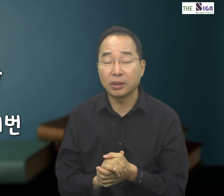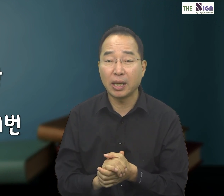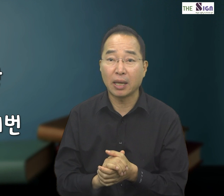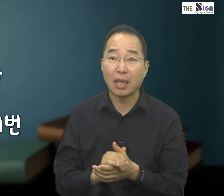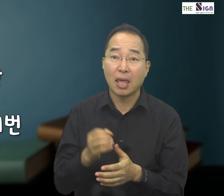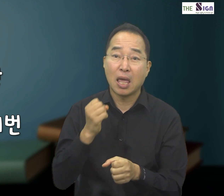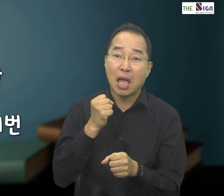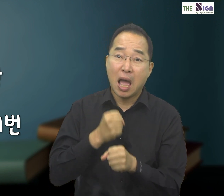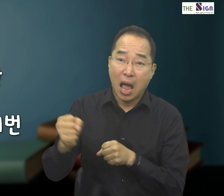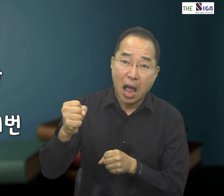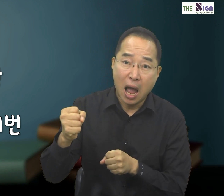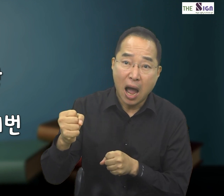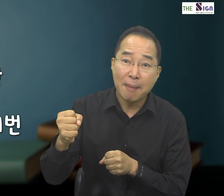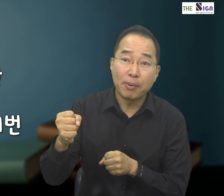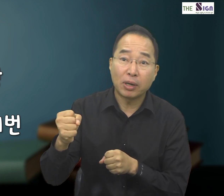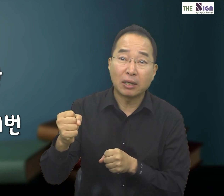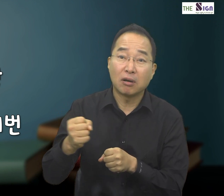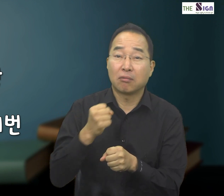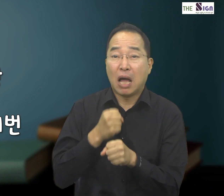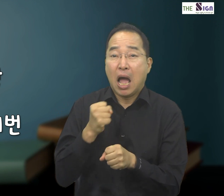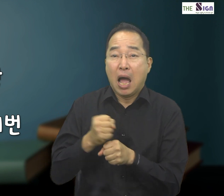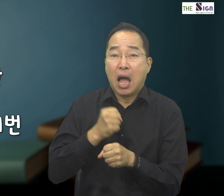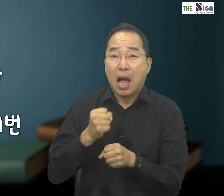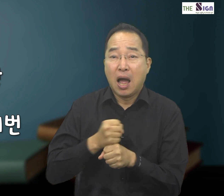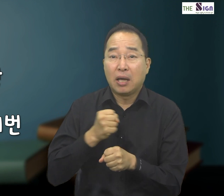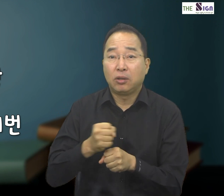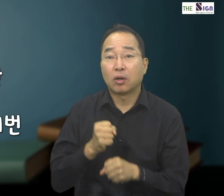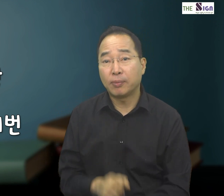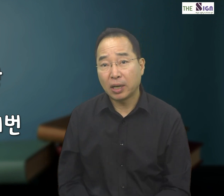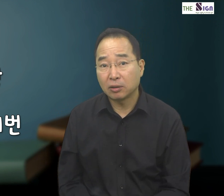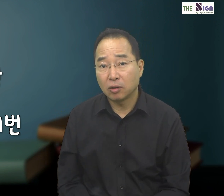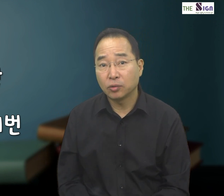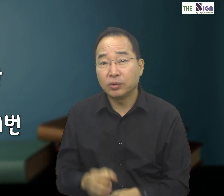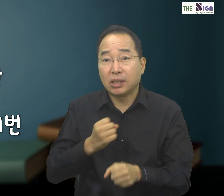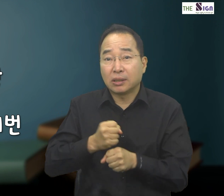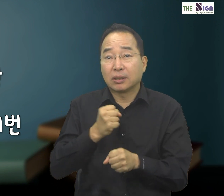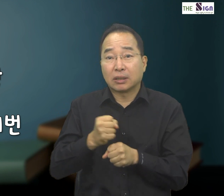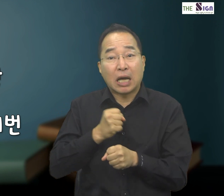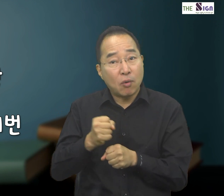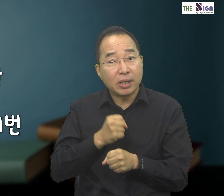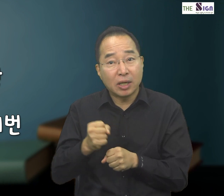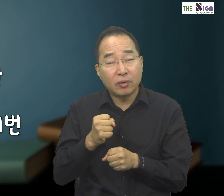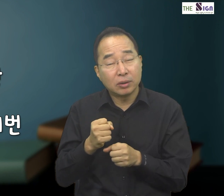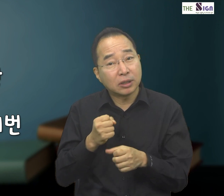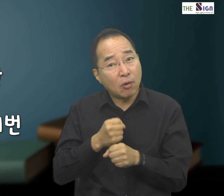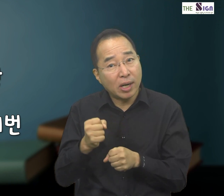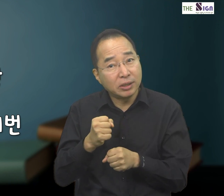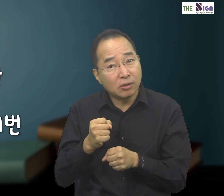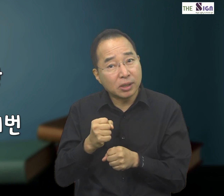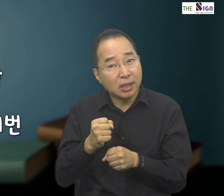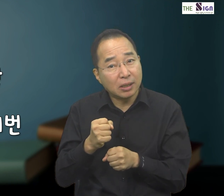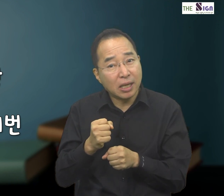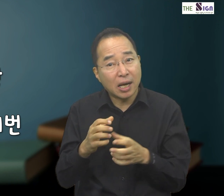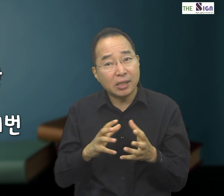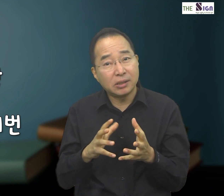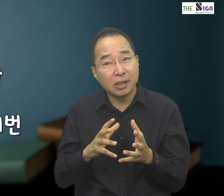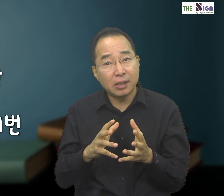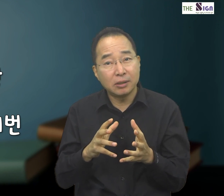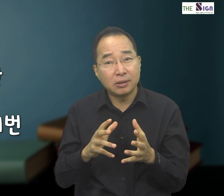표현인데 한 번 하는 거하고 여러 번 하는 거고 이건 이제 당황스럽긴 한데 약간 이제